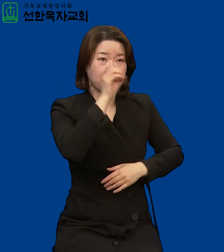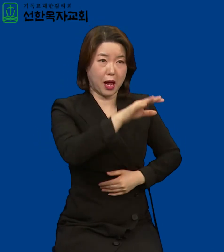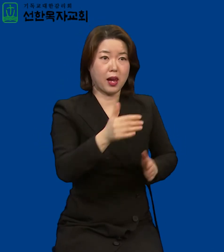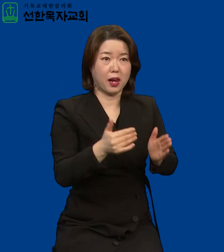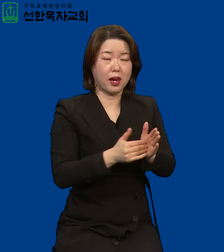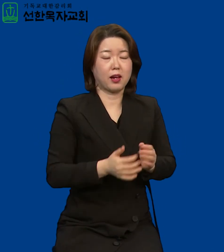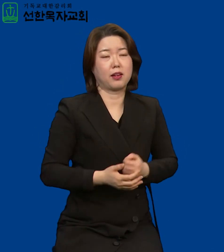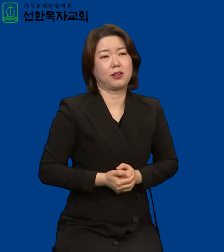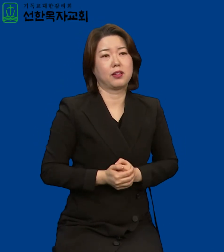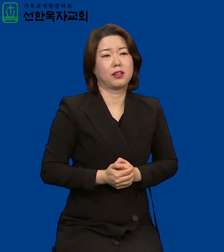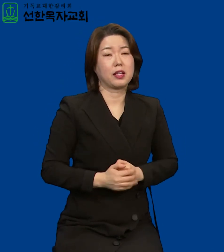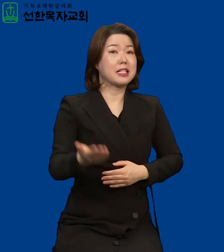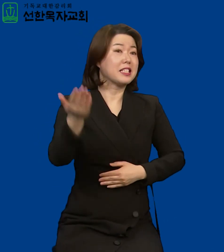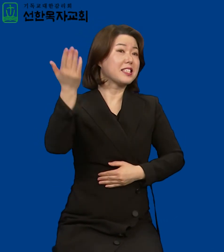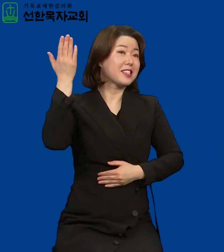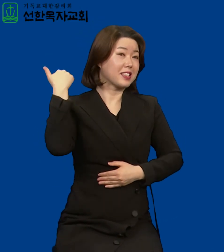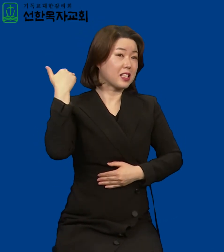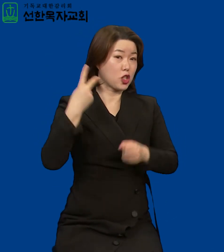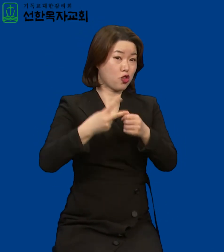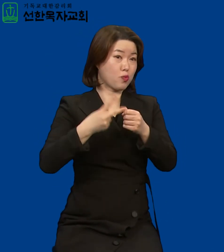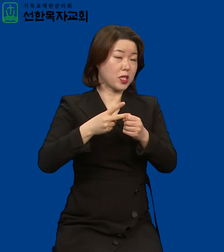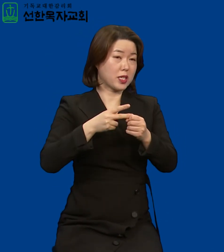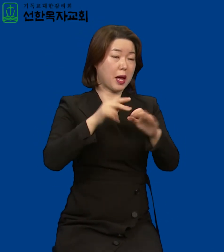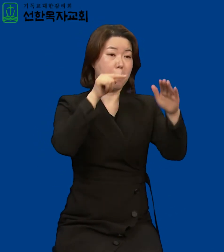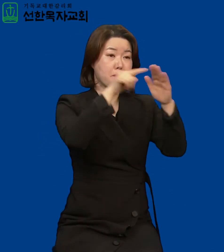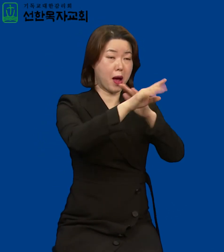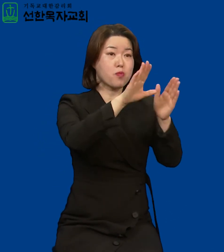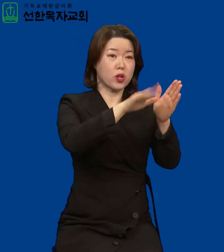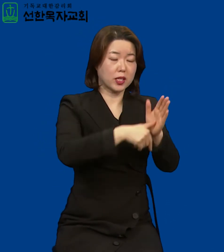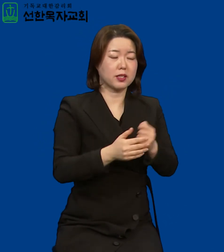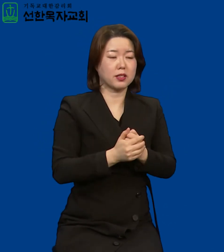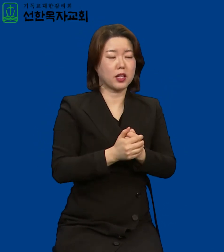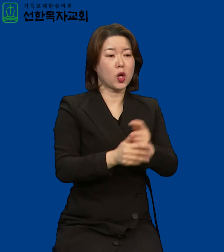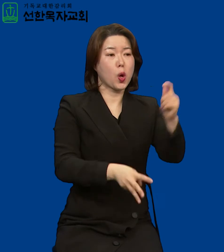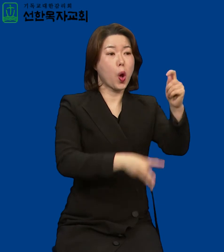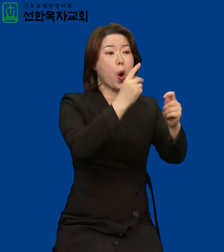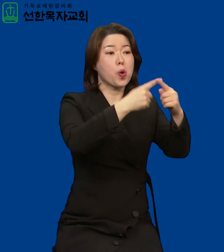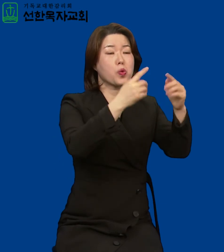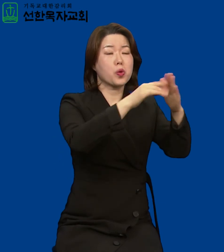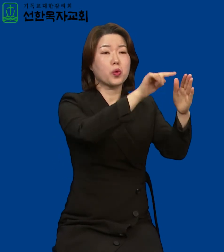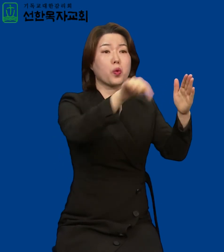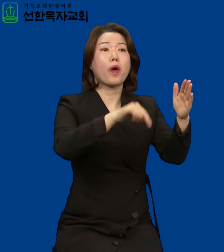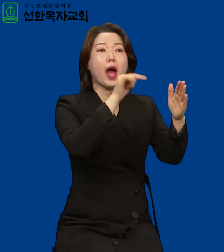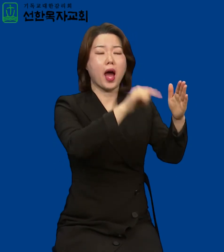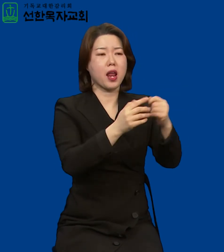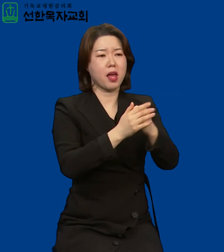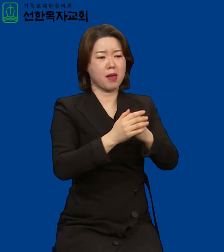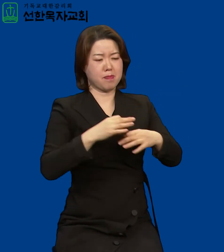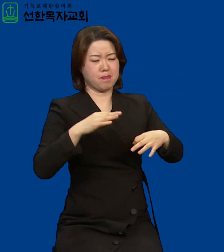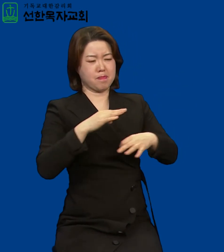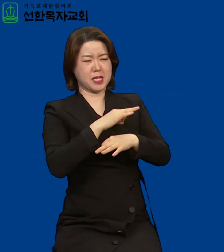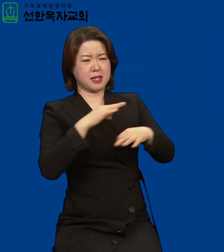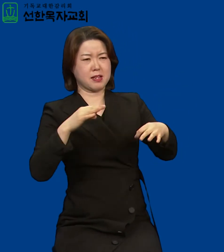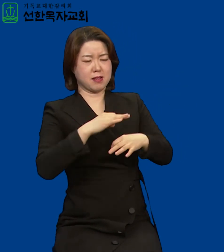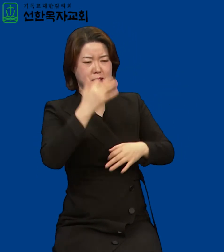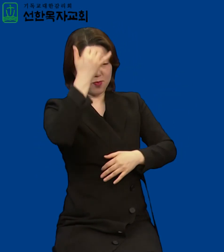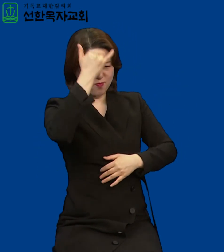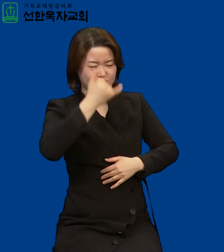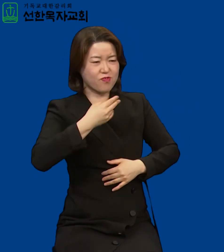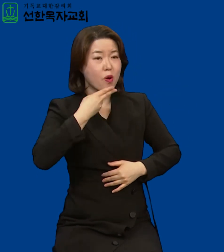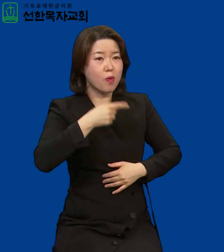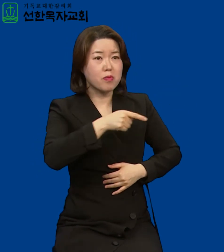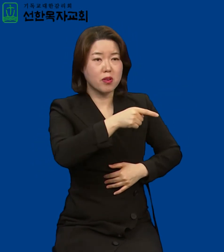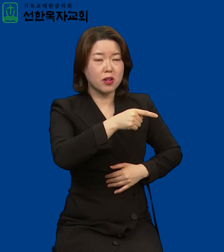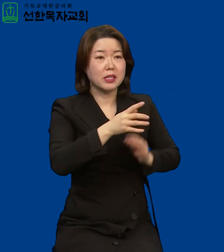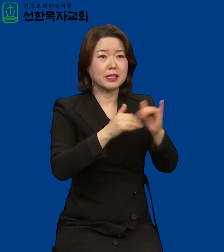말하면서, 지난번에는 고린도 교회 안에 부도덕한 일을 하는 삶을 사는 사람,